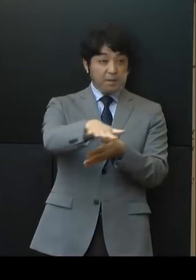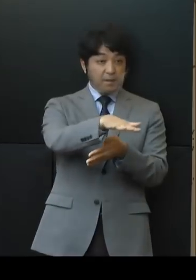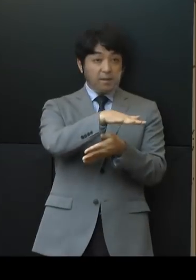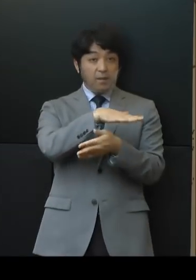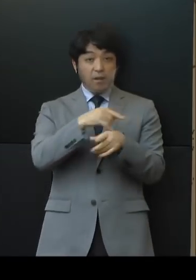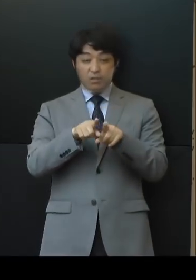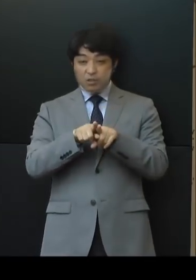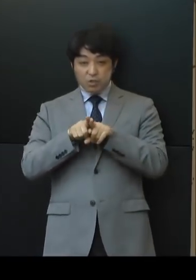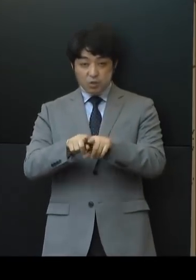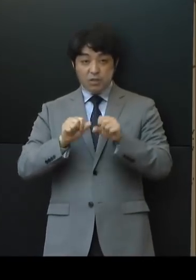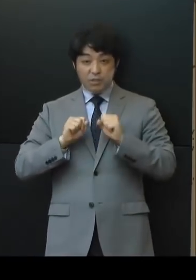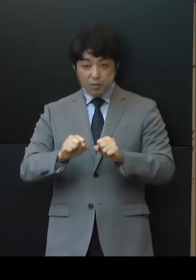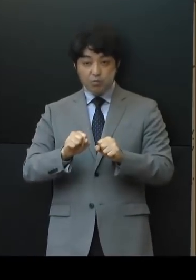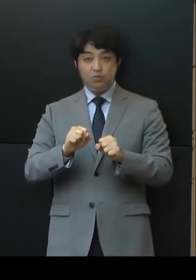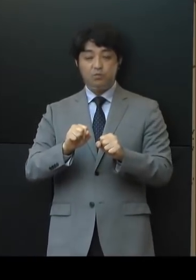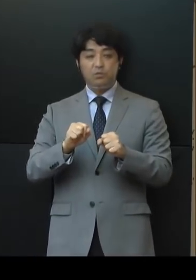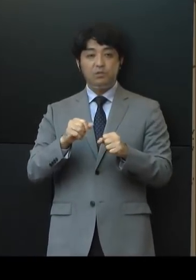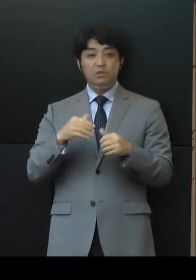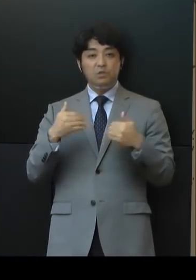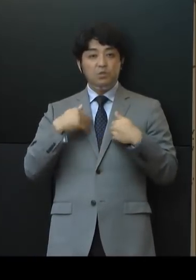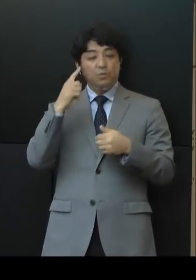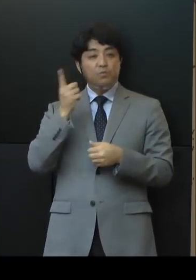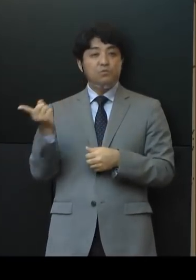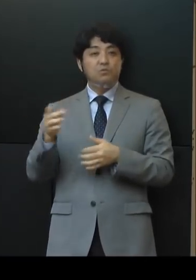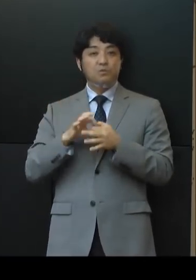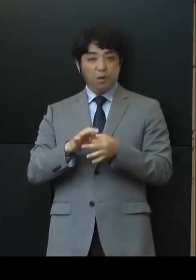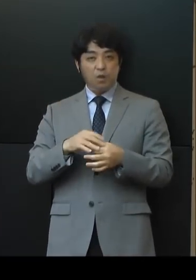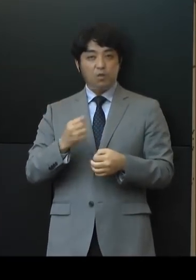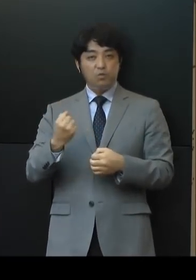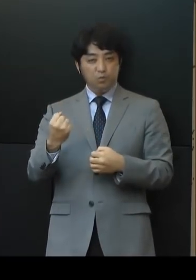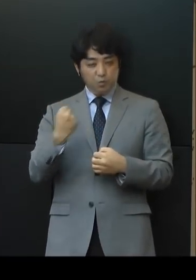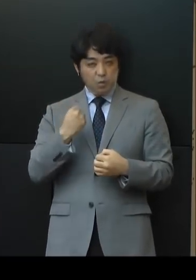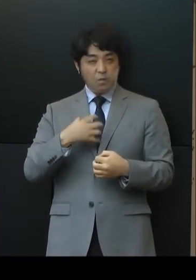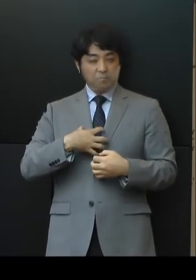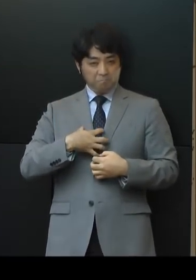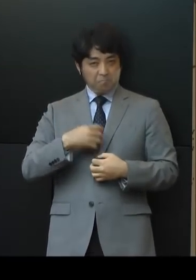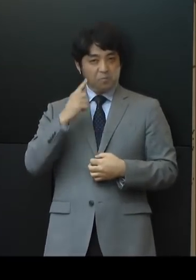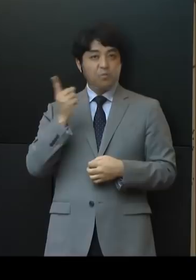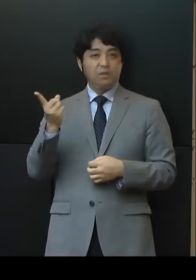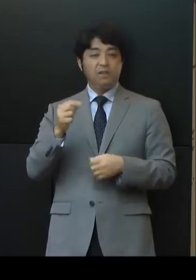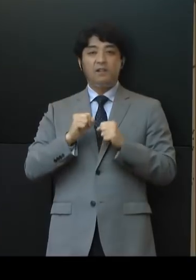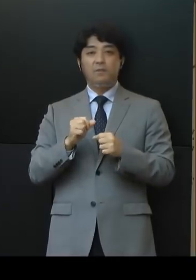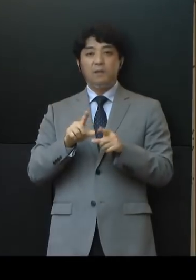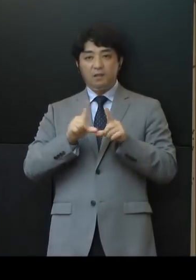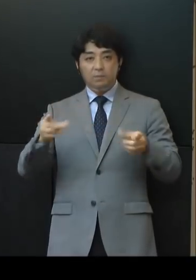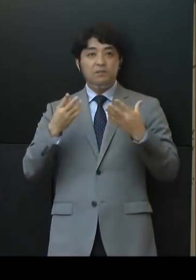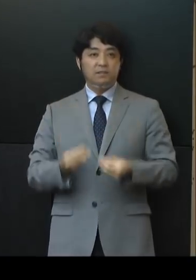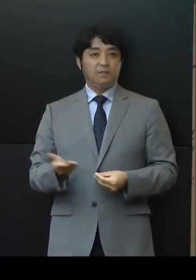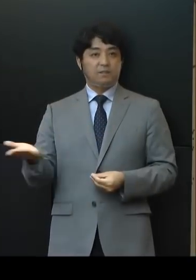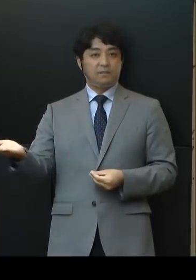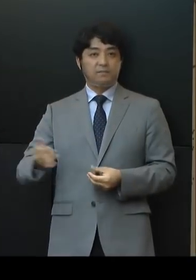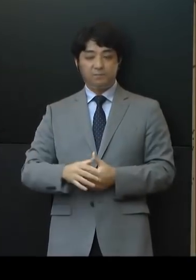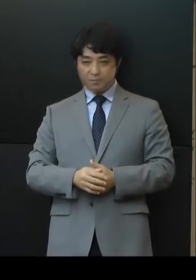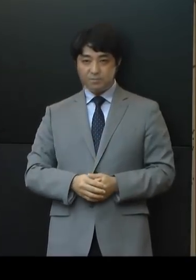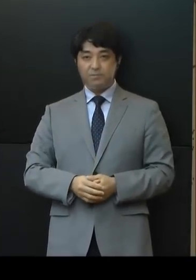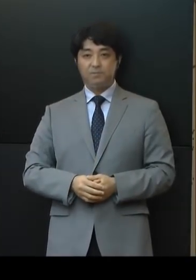きであろうという強い思いで発出をさせていただいた次第です。